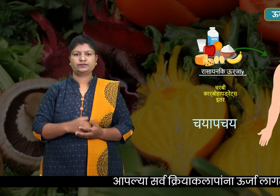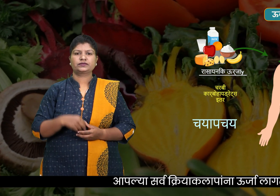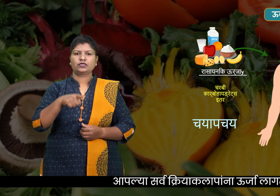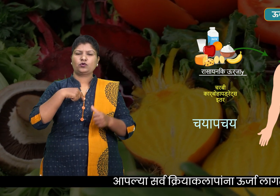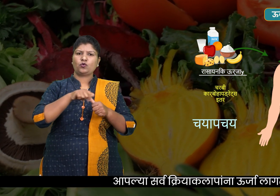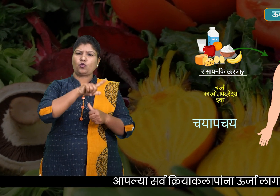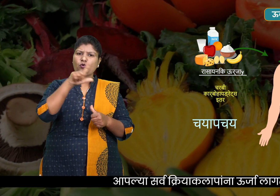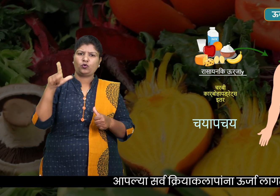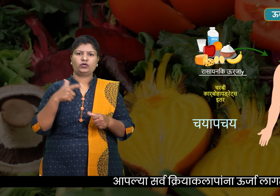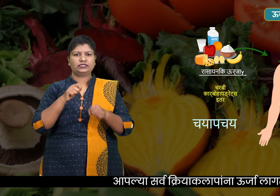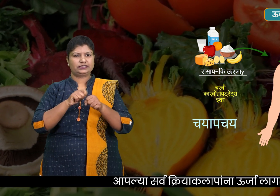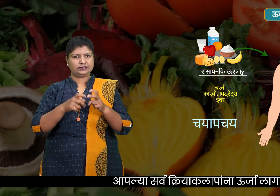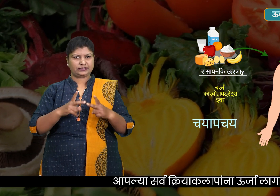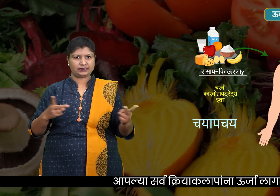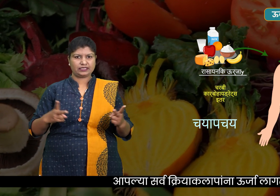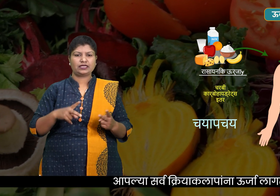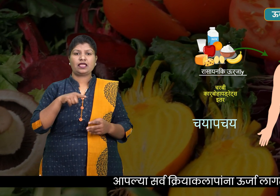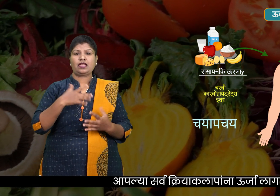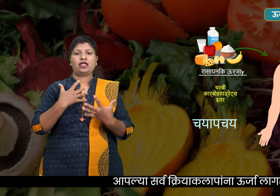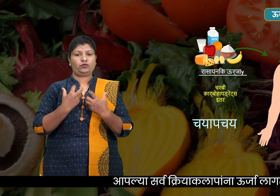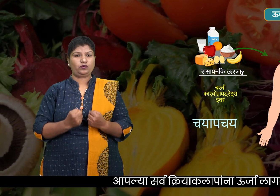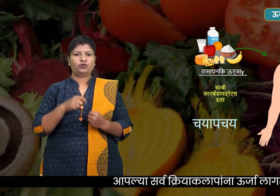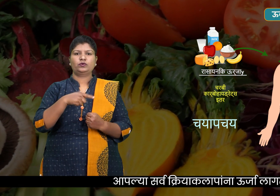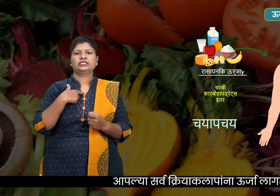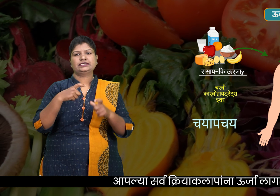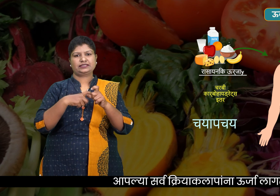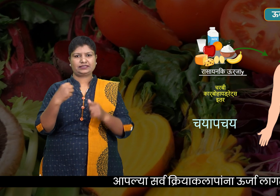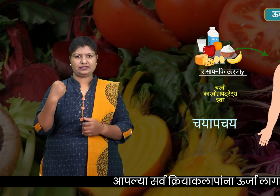आपल्या सर्व क्रियाकलापांना ऊर्जा लागते.